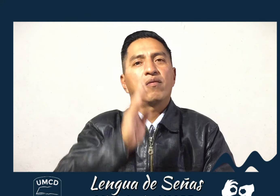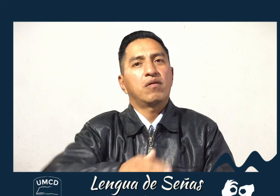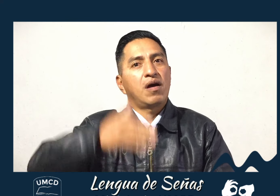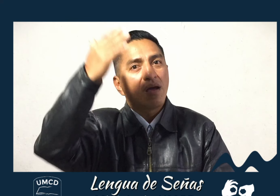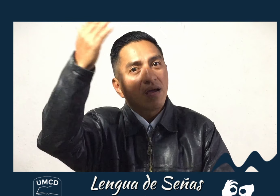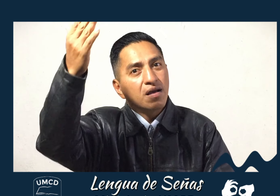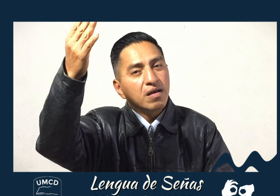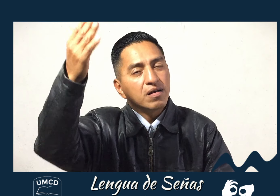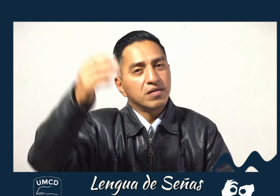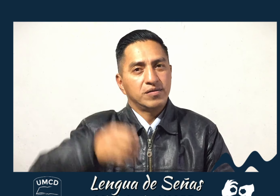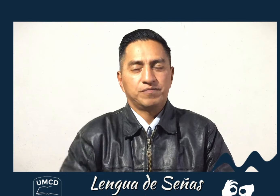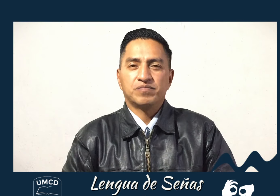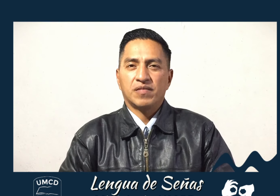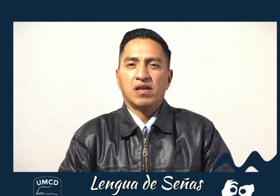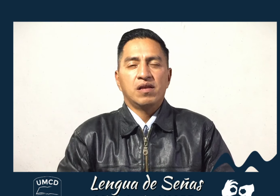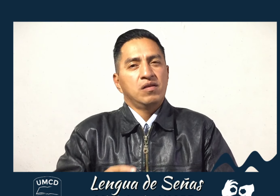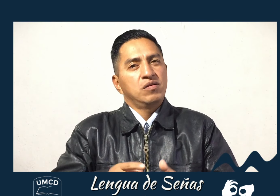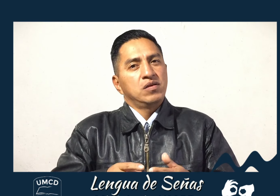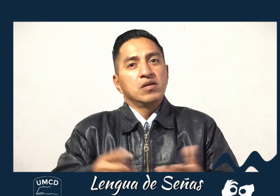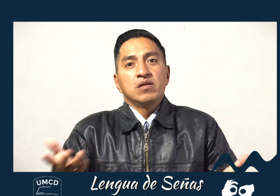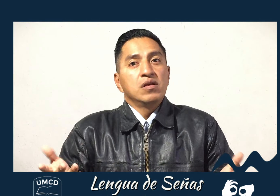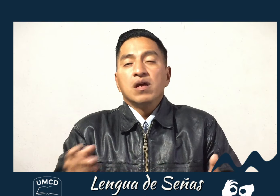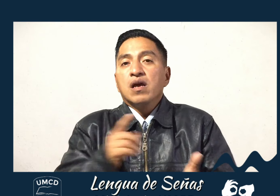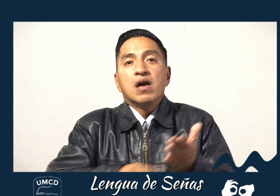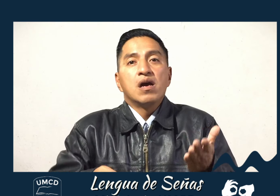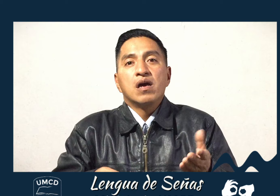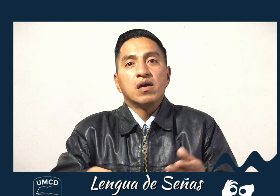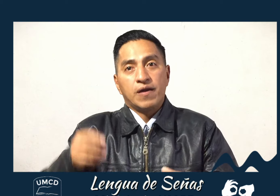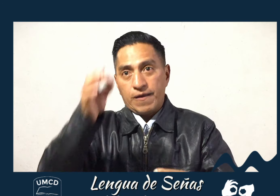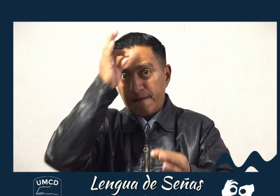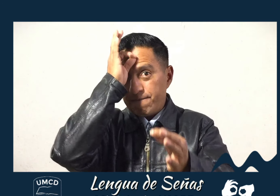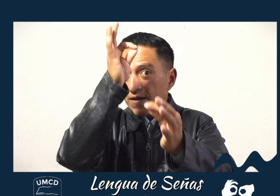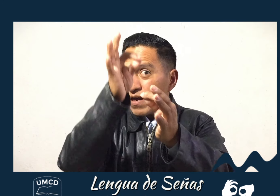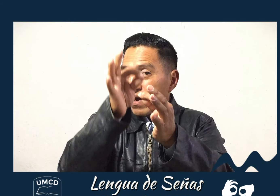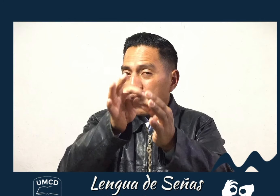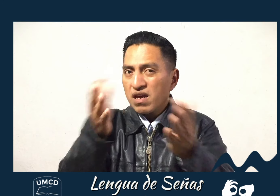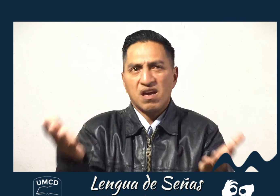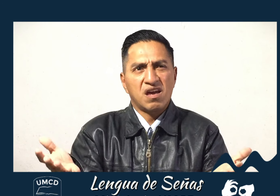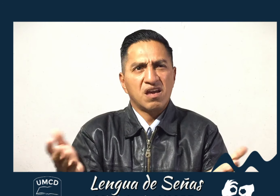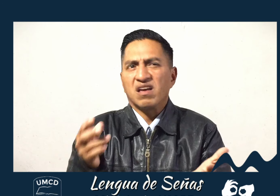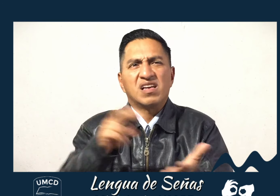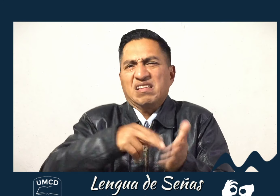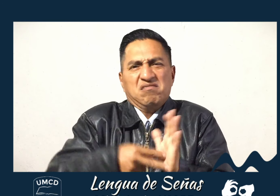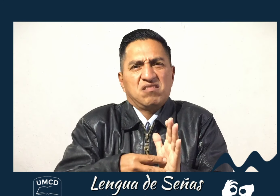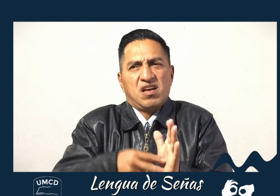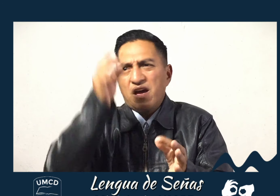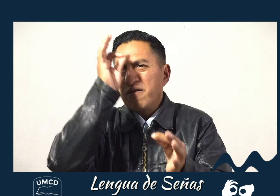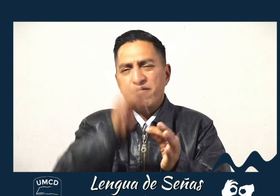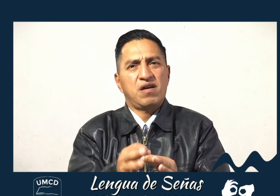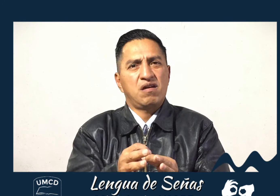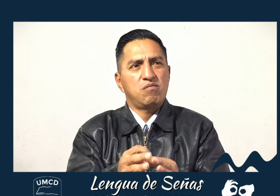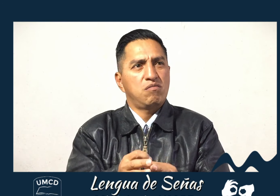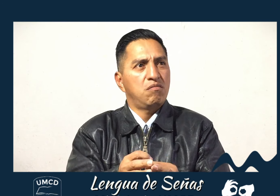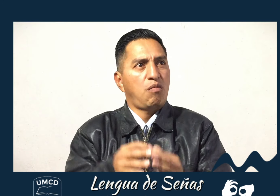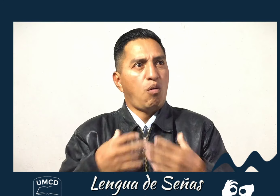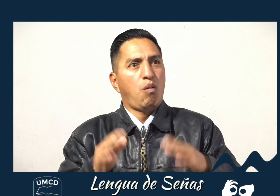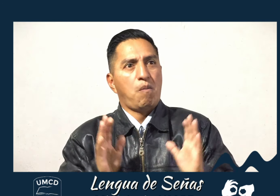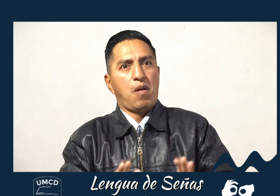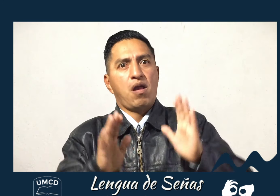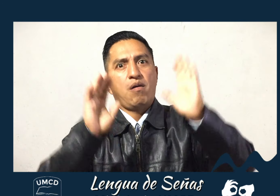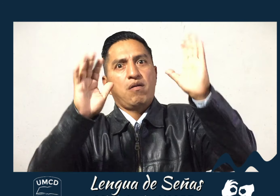glorificarlo a Él. Porque, hermanos, la verdad es que el fruto glorioso de la fe no es hacer cosas